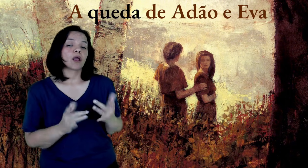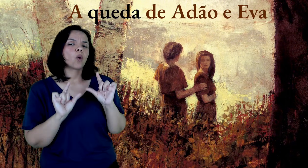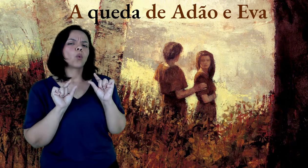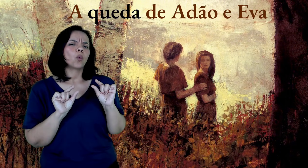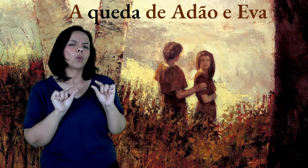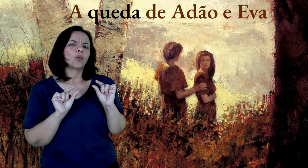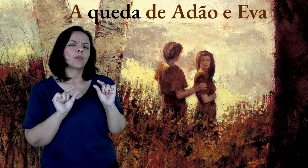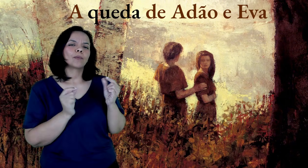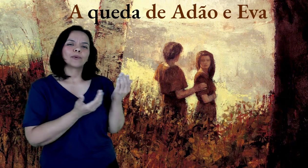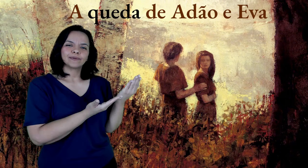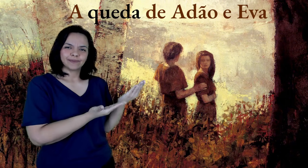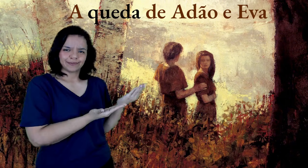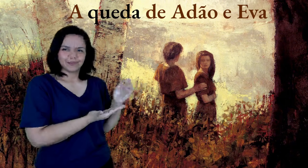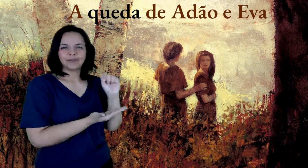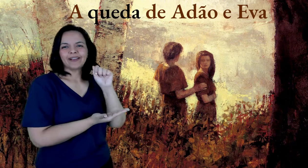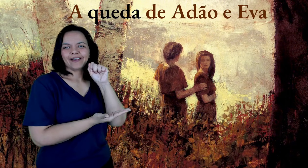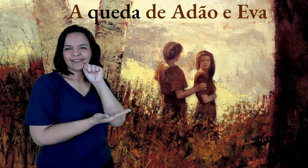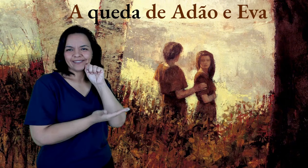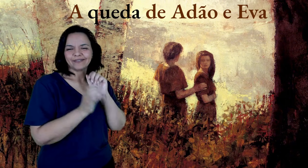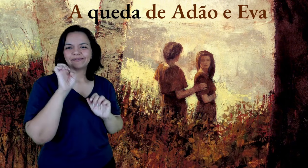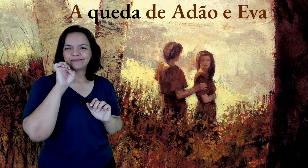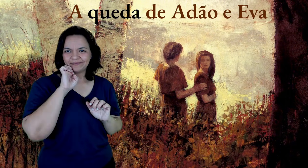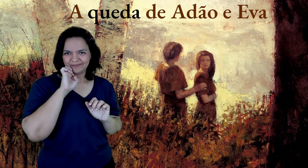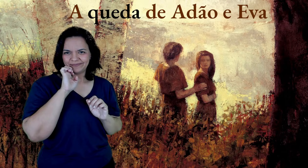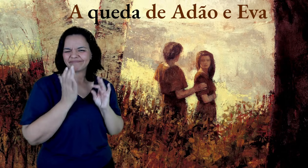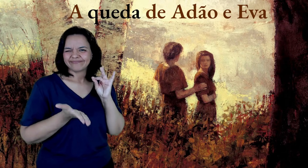já começou estudando um pouquinho sobre Adão e Eva.